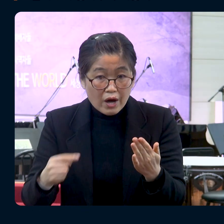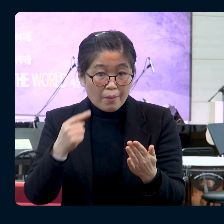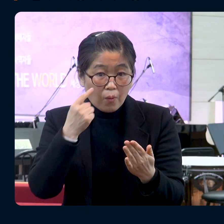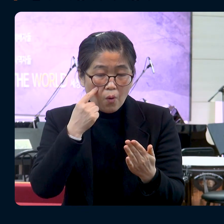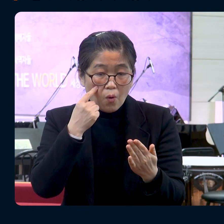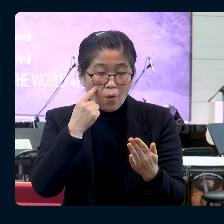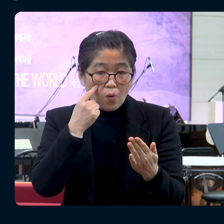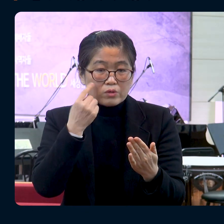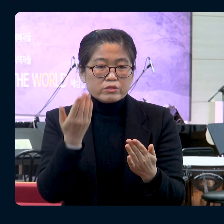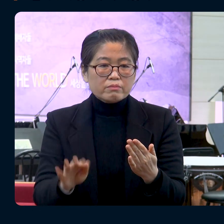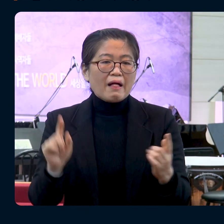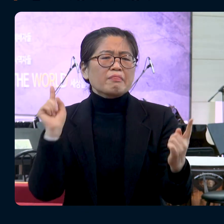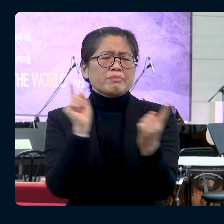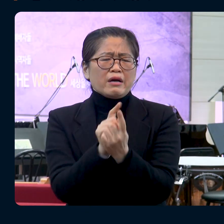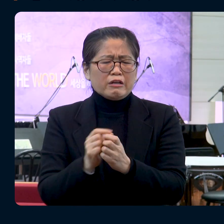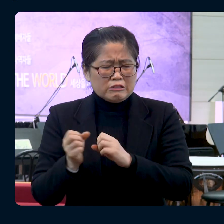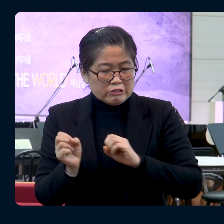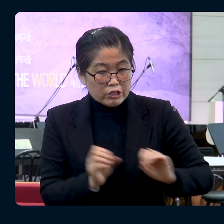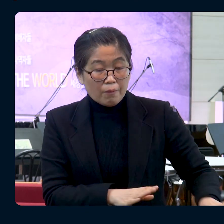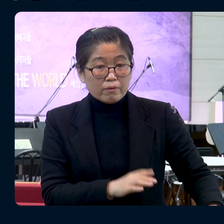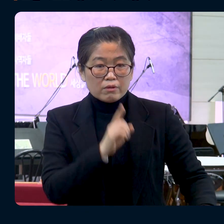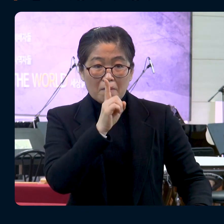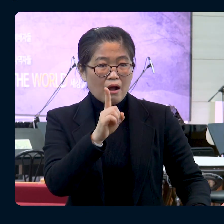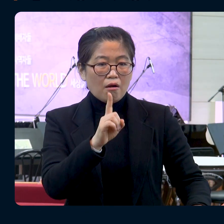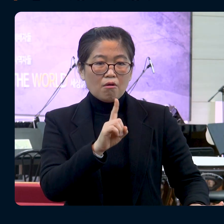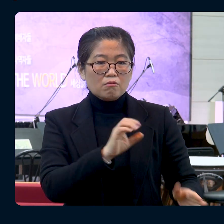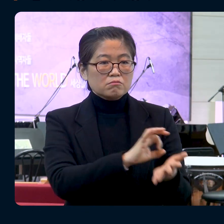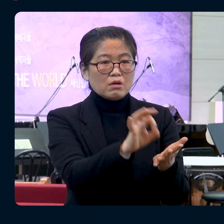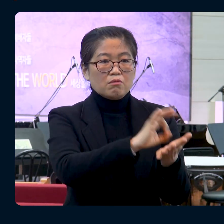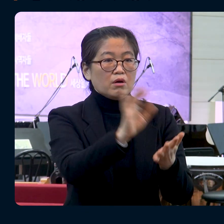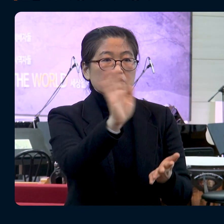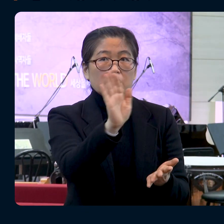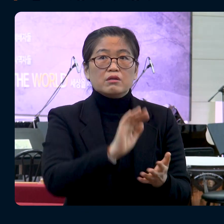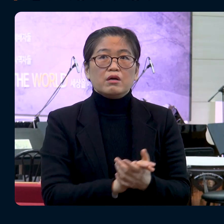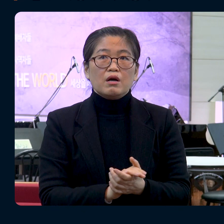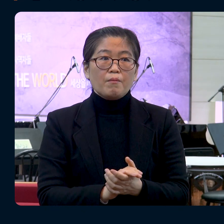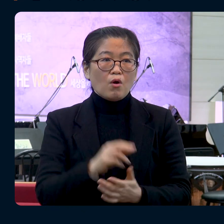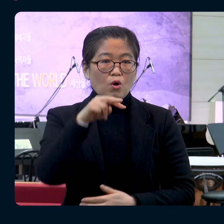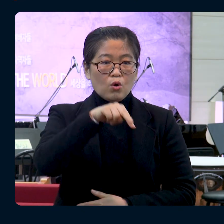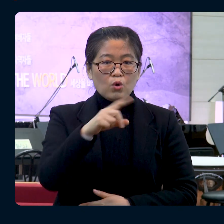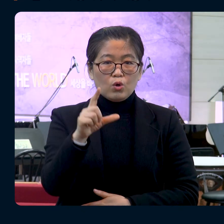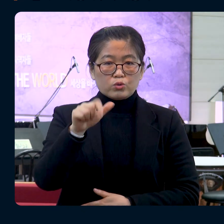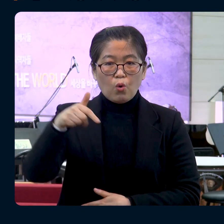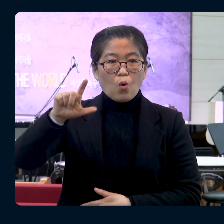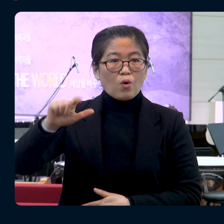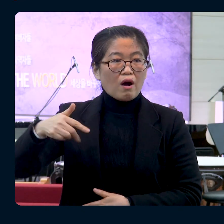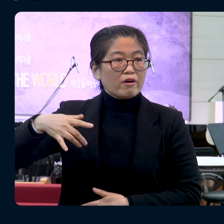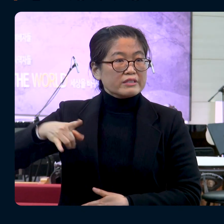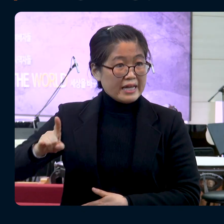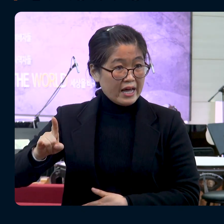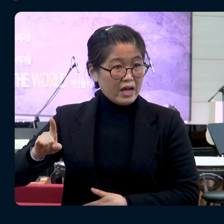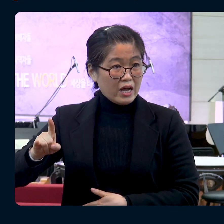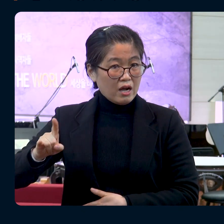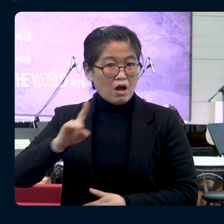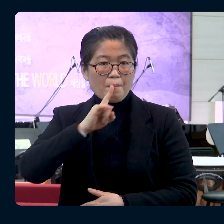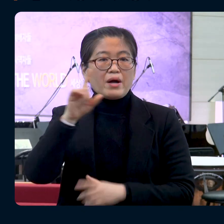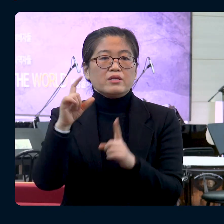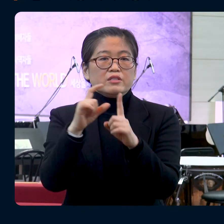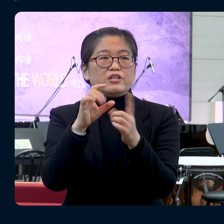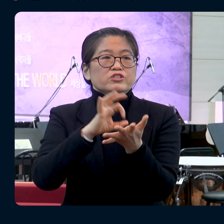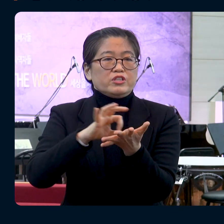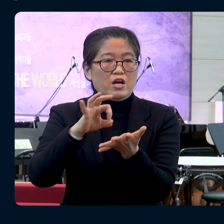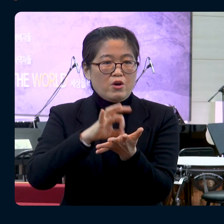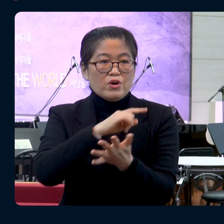손해보면서도 당했다 혹은 잃어버렸다 이렇게 말하지 않고 속건제물이라고 말합니다. 즉 하나님 앞에서